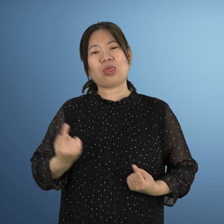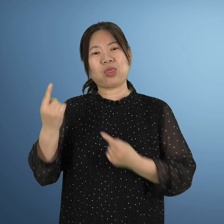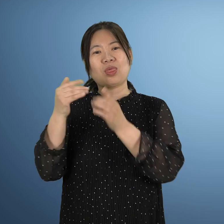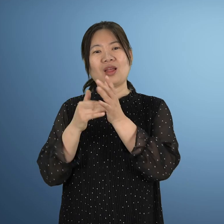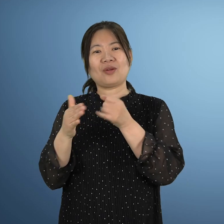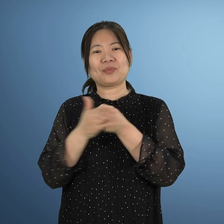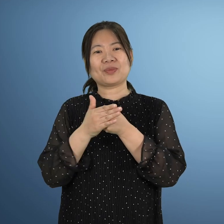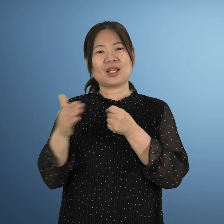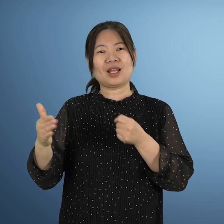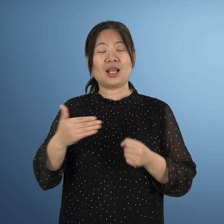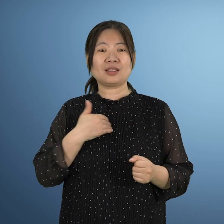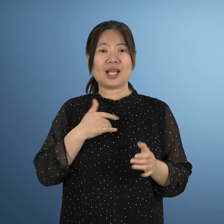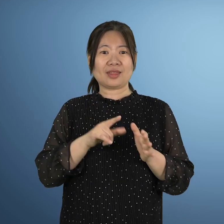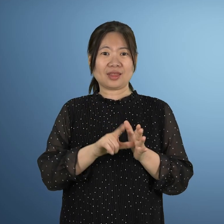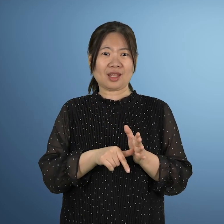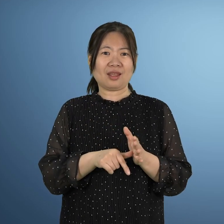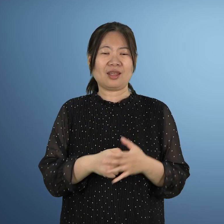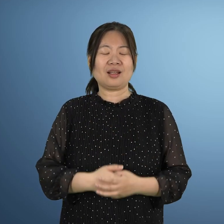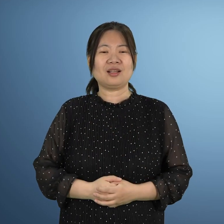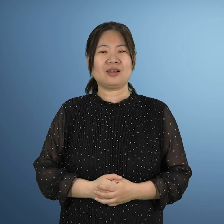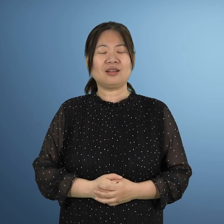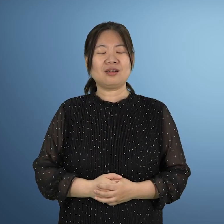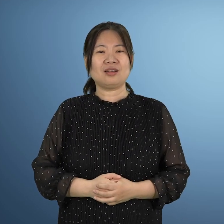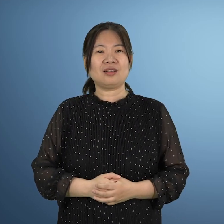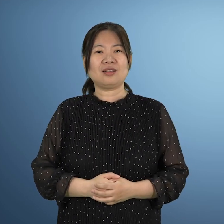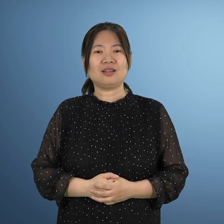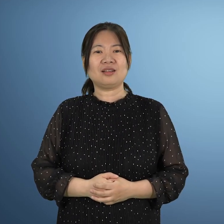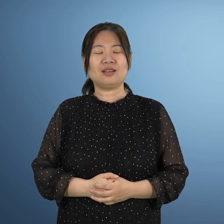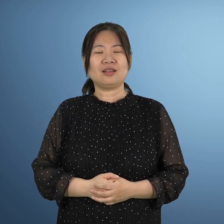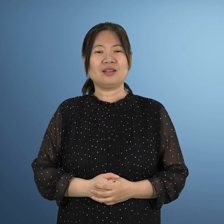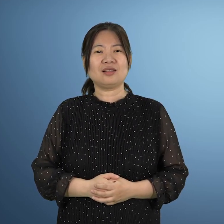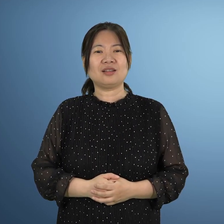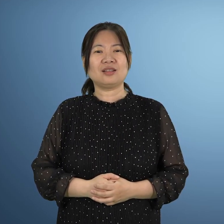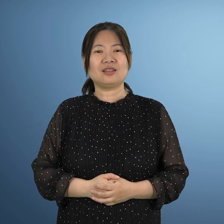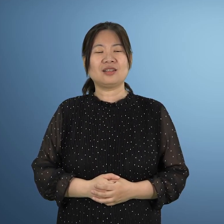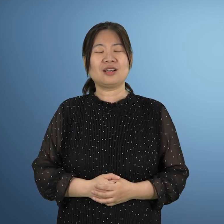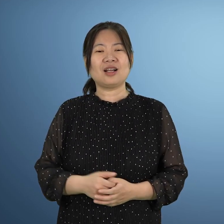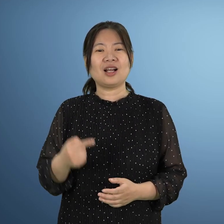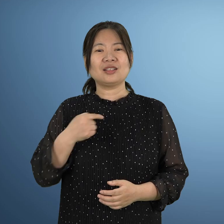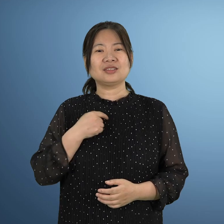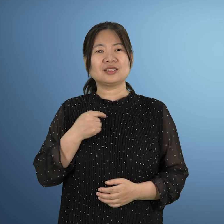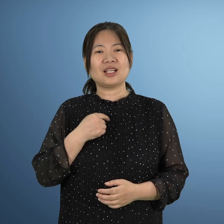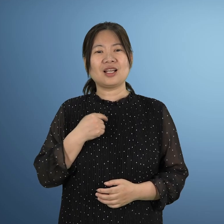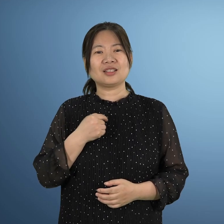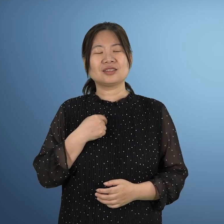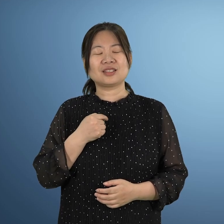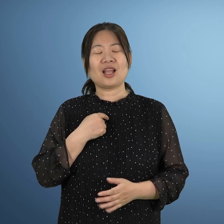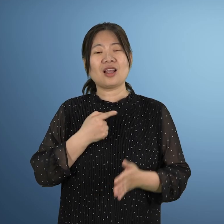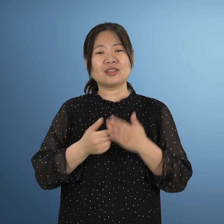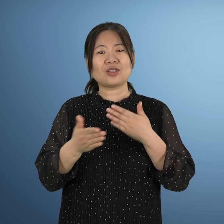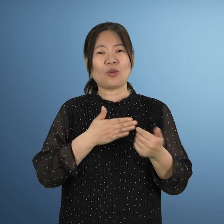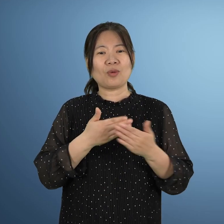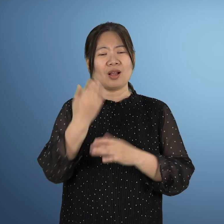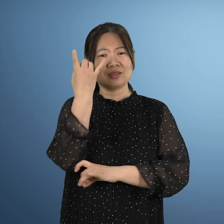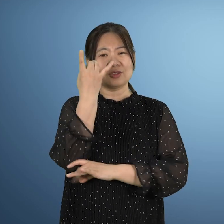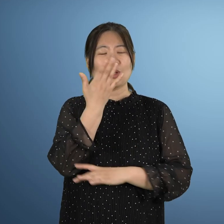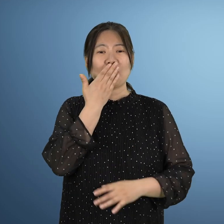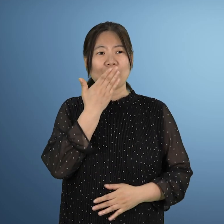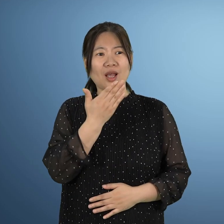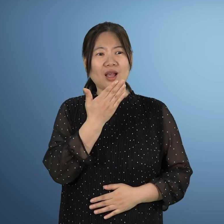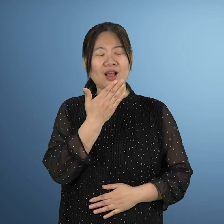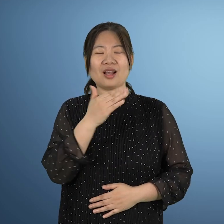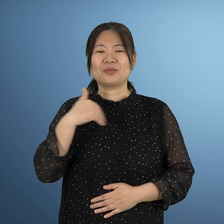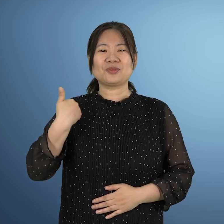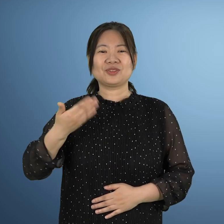들었다고 나 때는, 아니 그게 자기 경험치로서의 기준은 될진